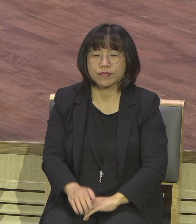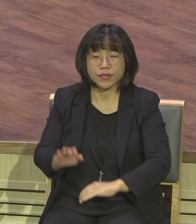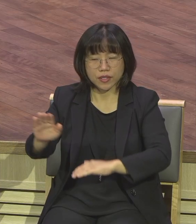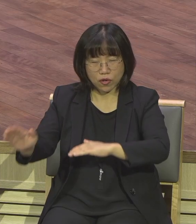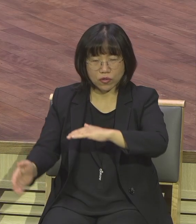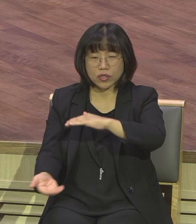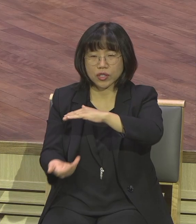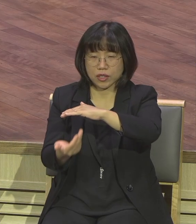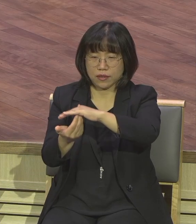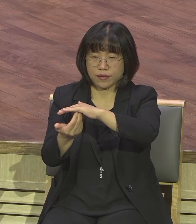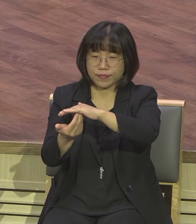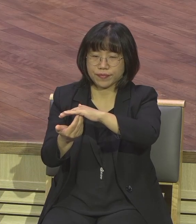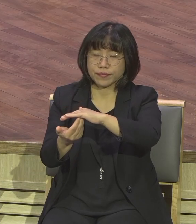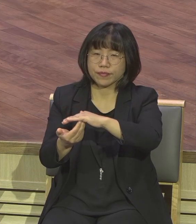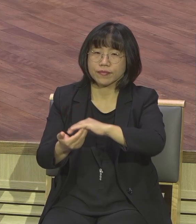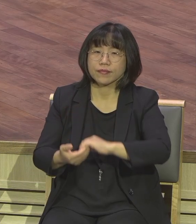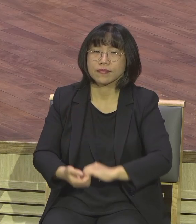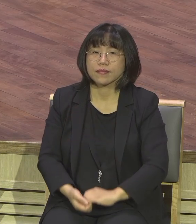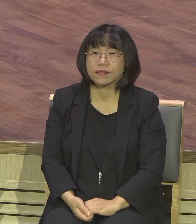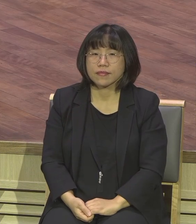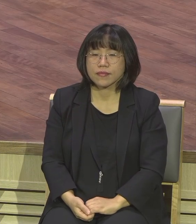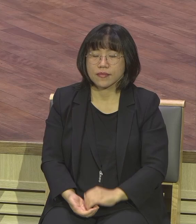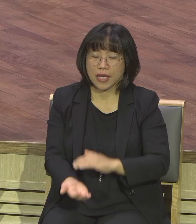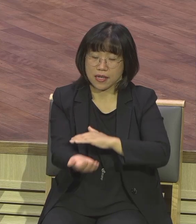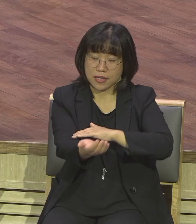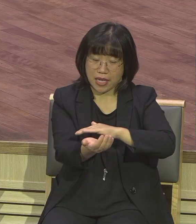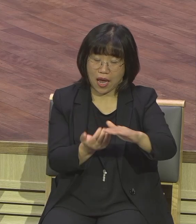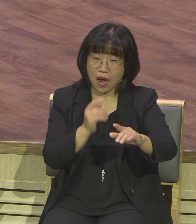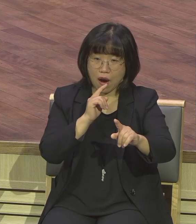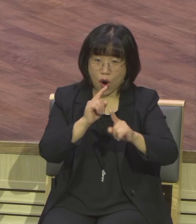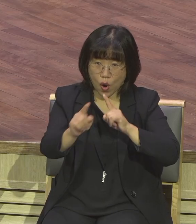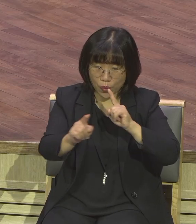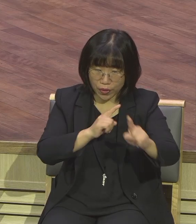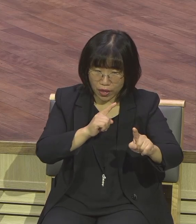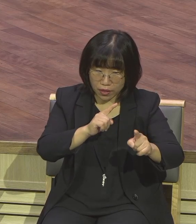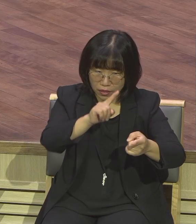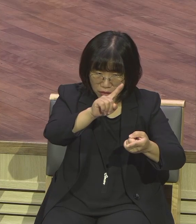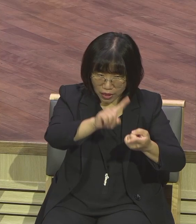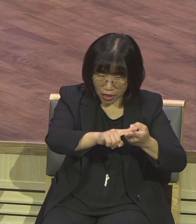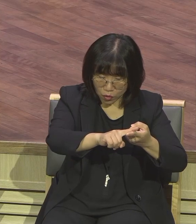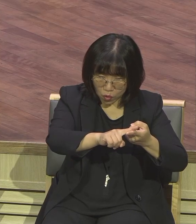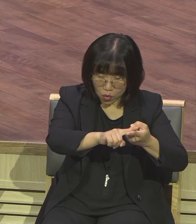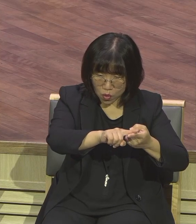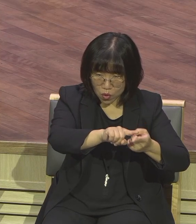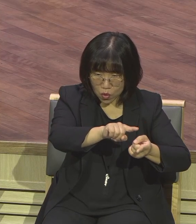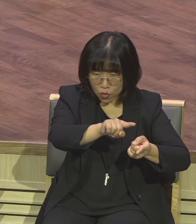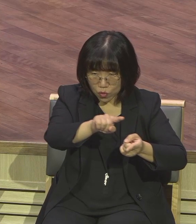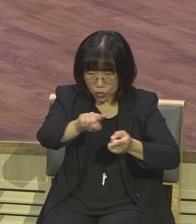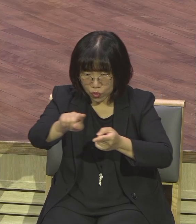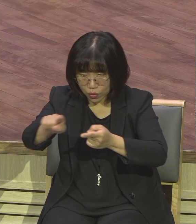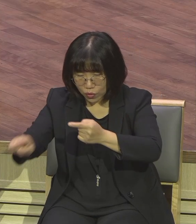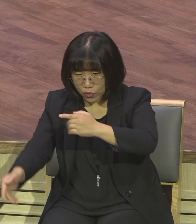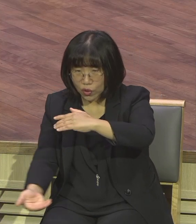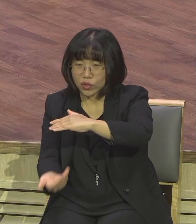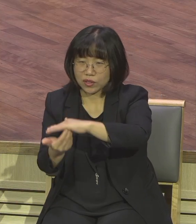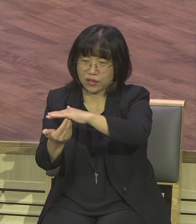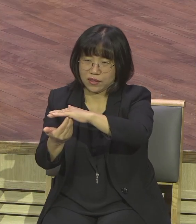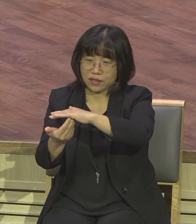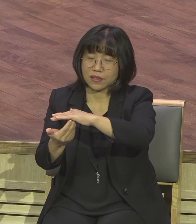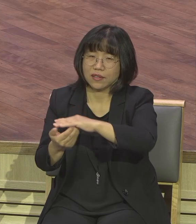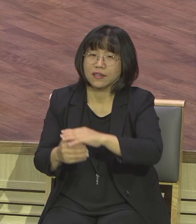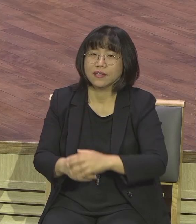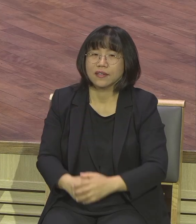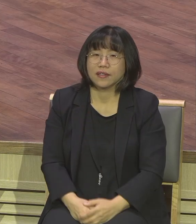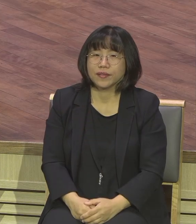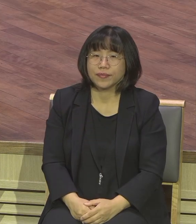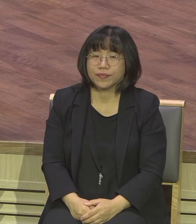성취다. 자, 예언된 것이 그렇게 성취가 된 신약 계시 그것이 뭐요?